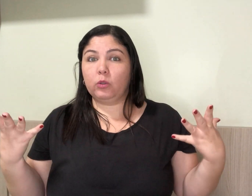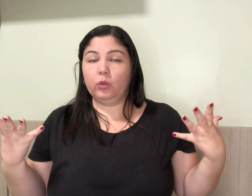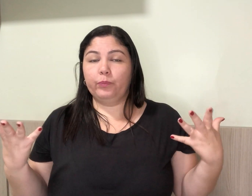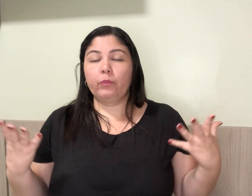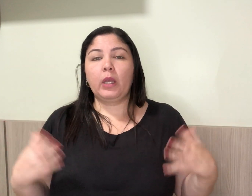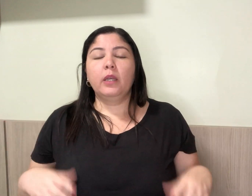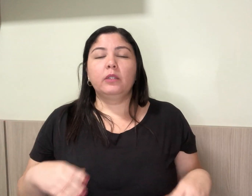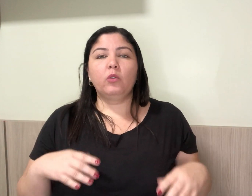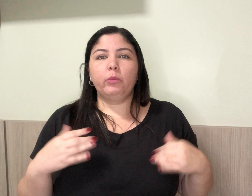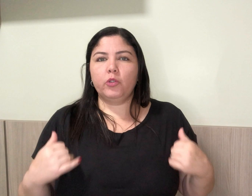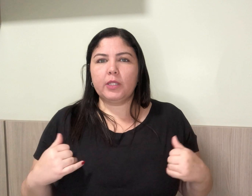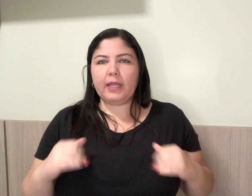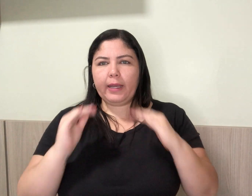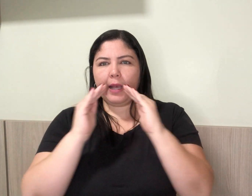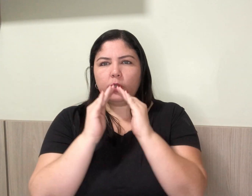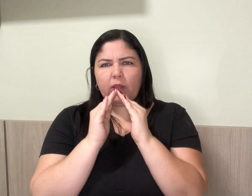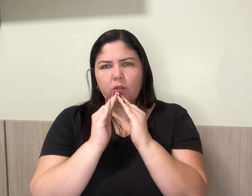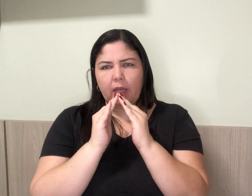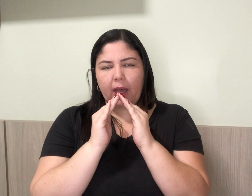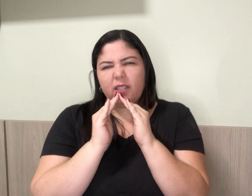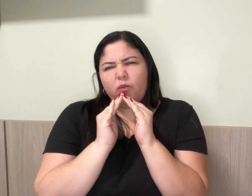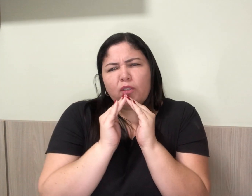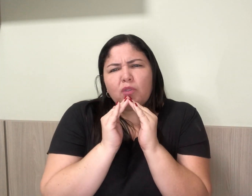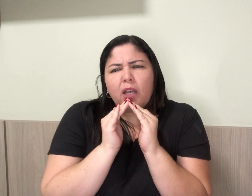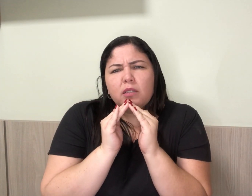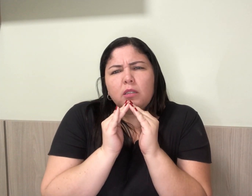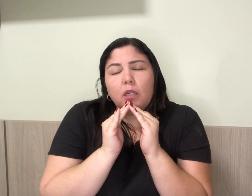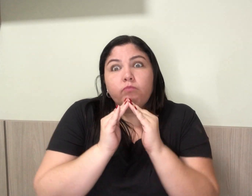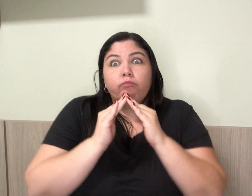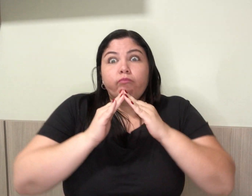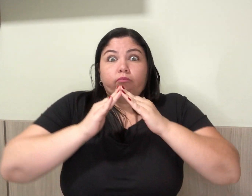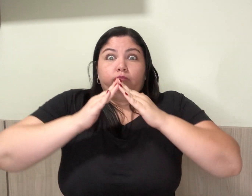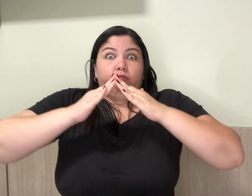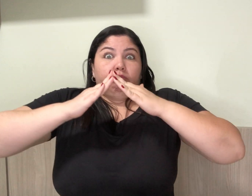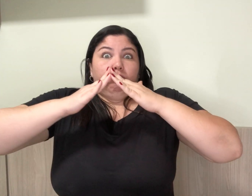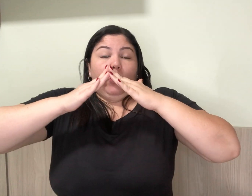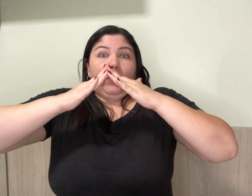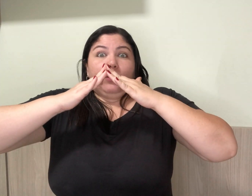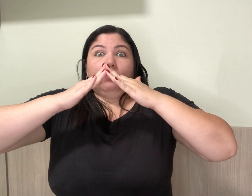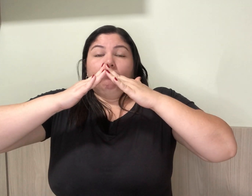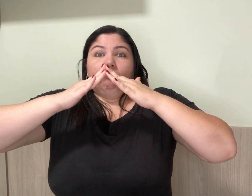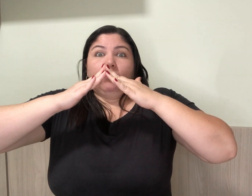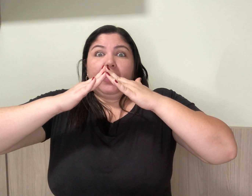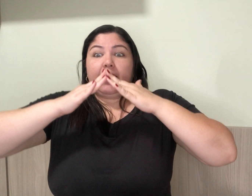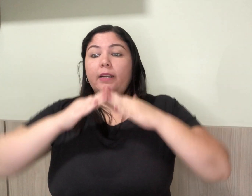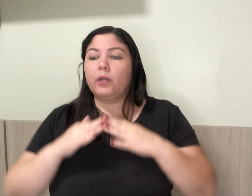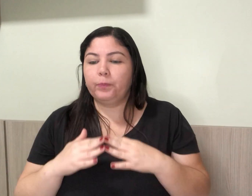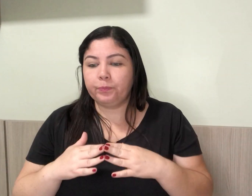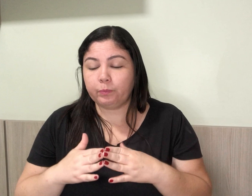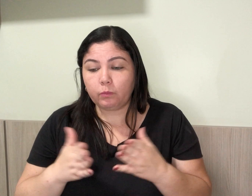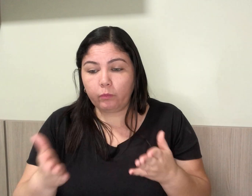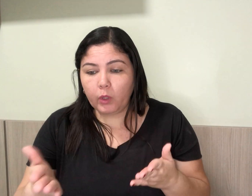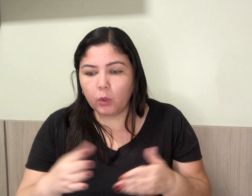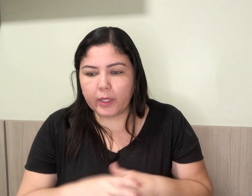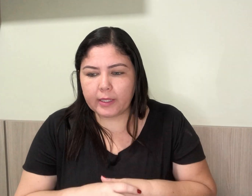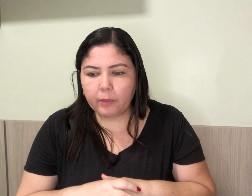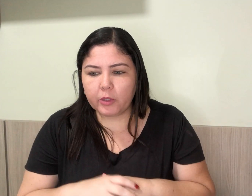abrindo. Então, como eu disse na casa, eu faço casa, eu faço casinha e eu faço um casarão. No exemplo, a